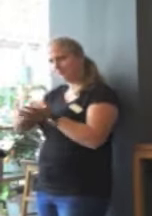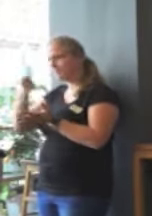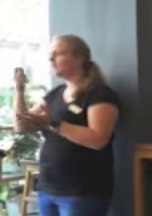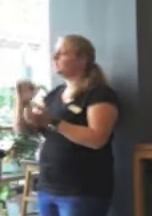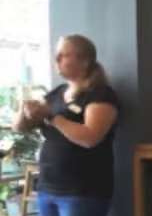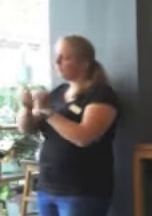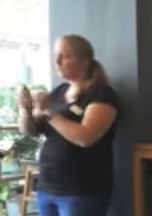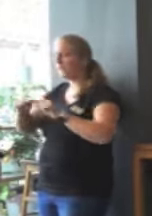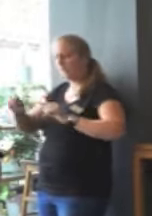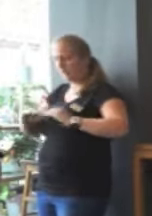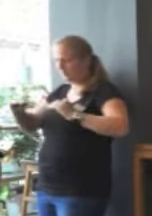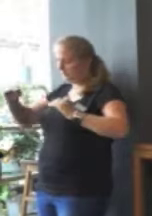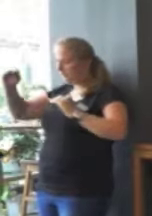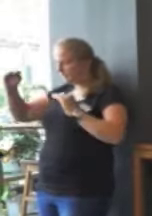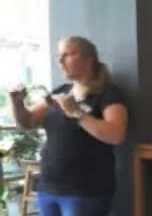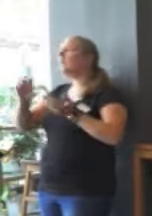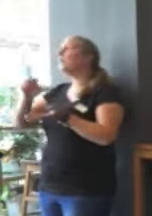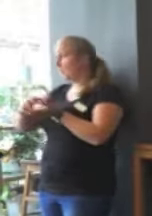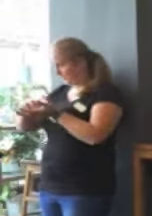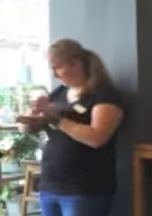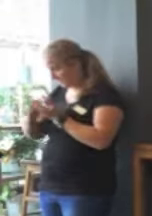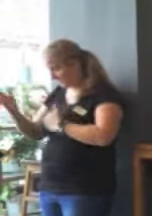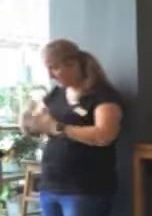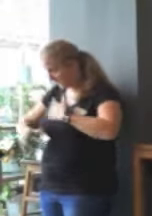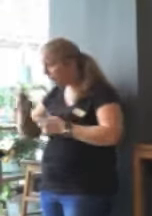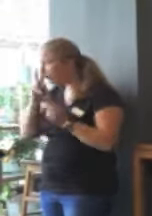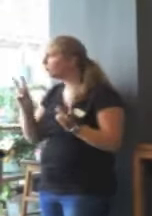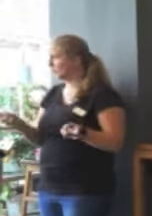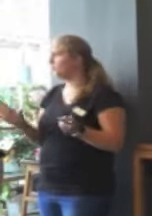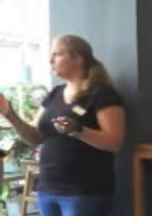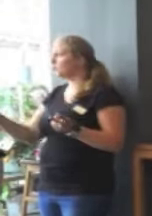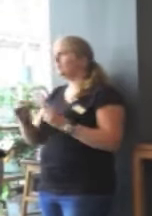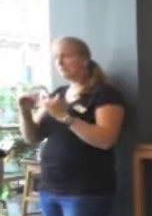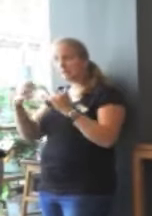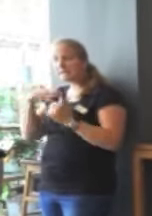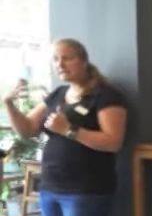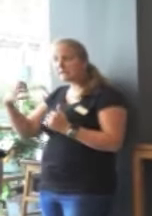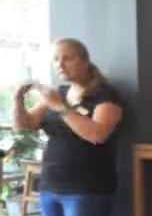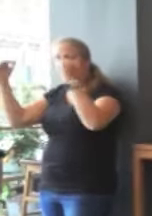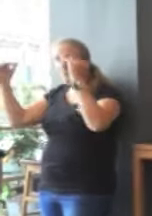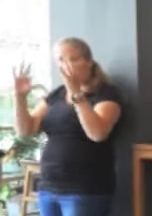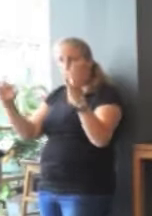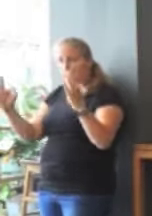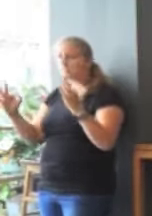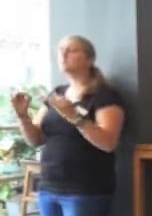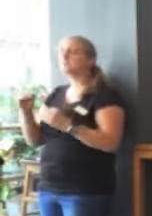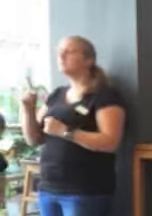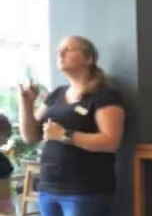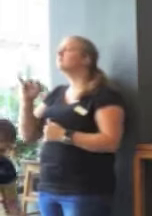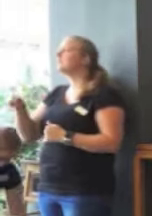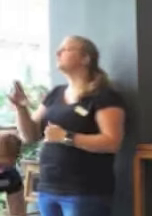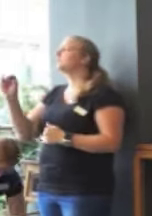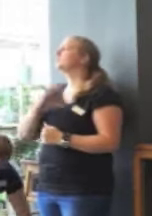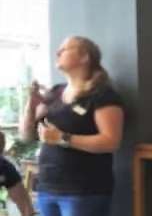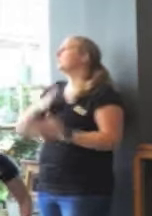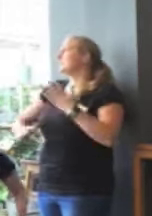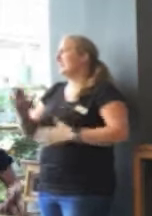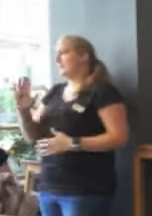olika nivåer. Kommunerna finns intresse, det är alldeles uppenbart. Riksnivå? Jo, det finns intresse där också, det